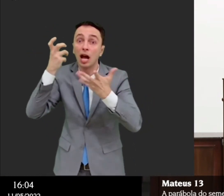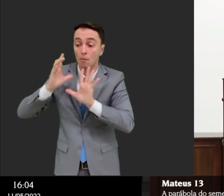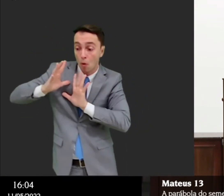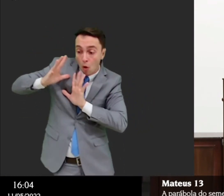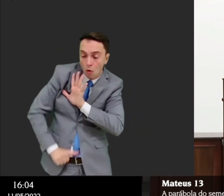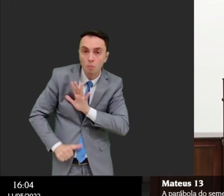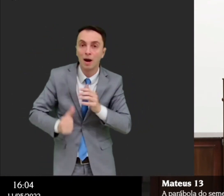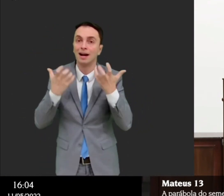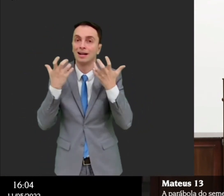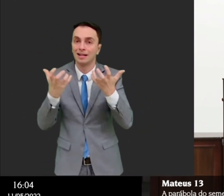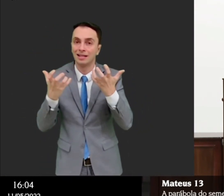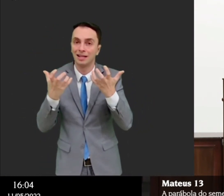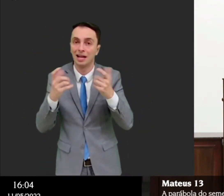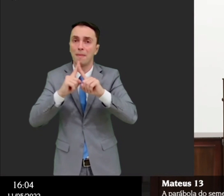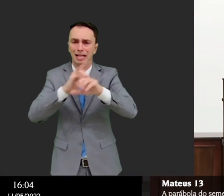Olha,